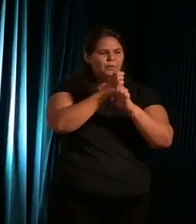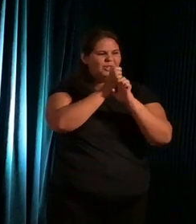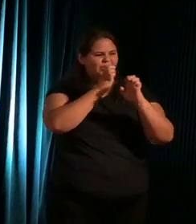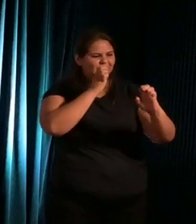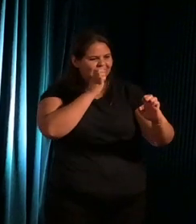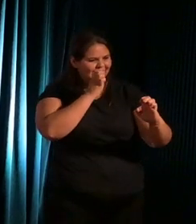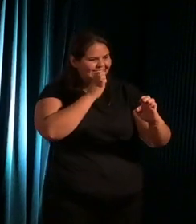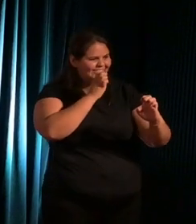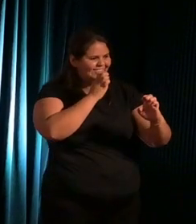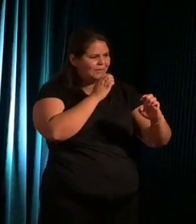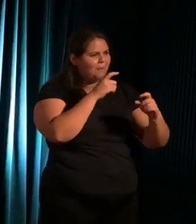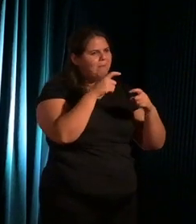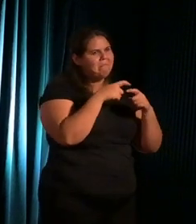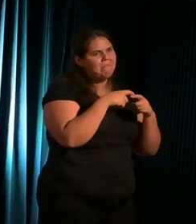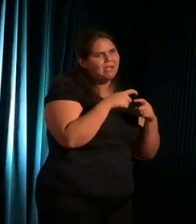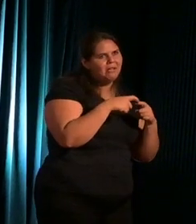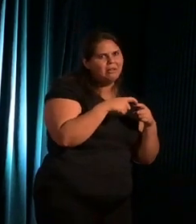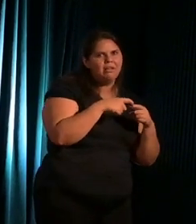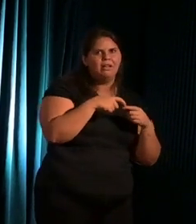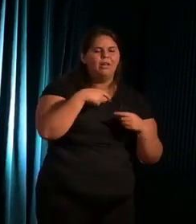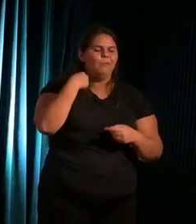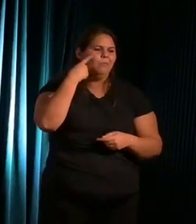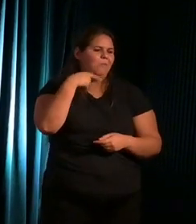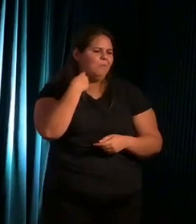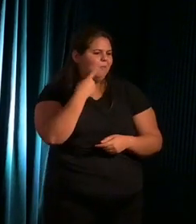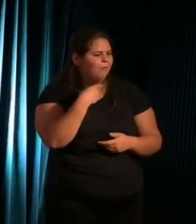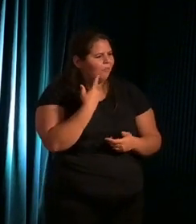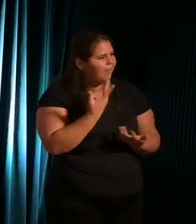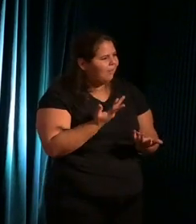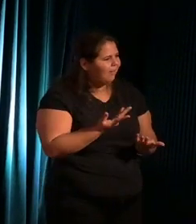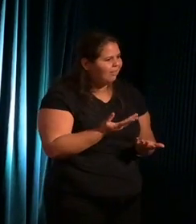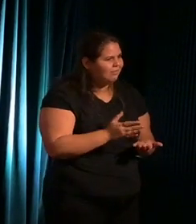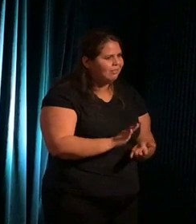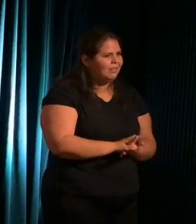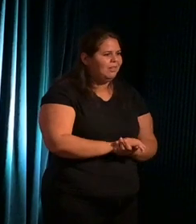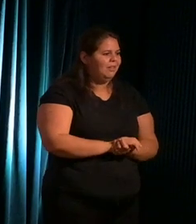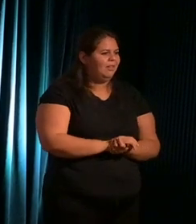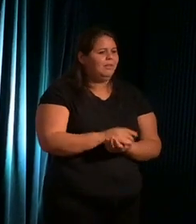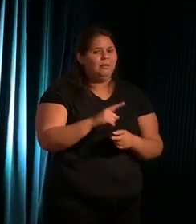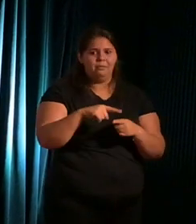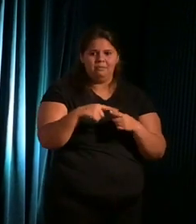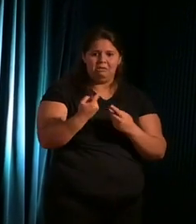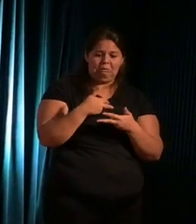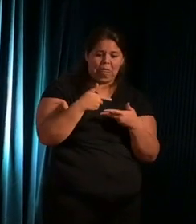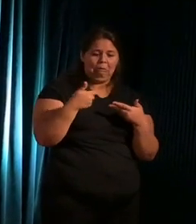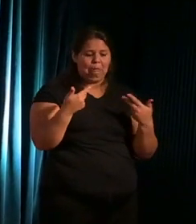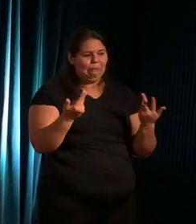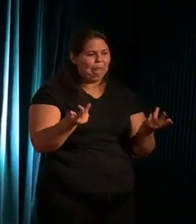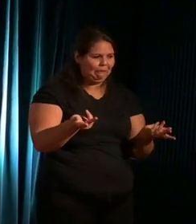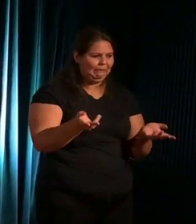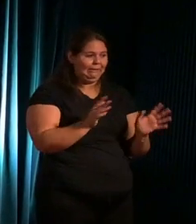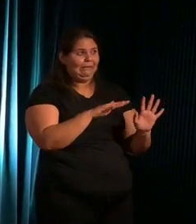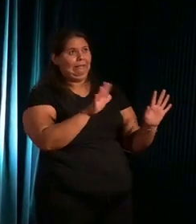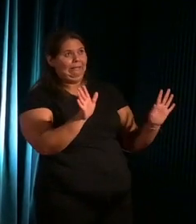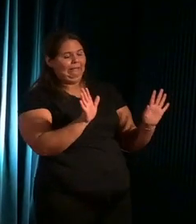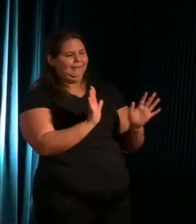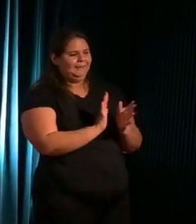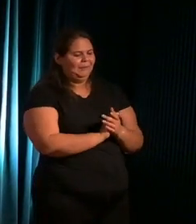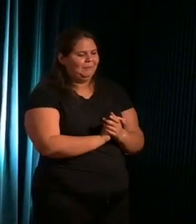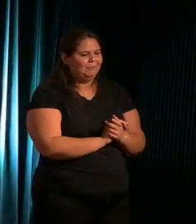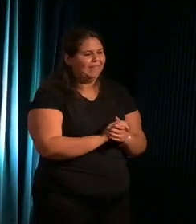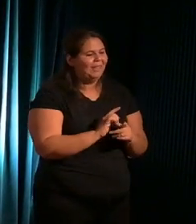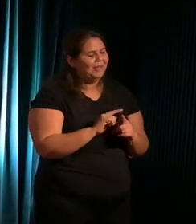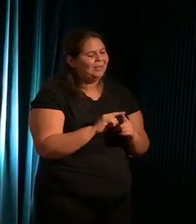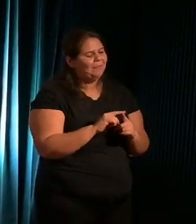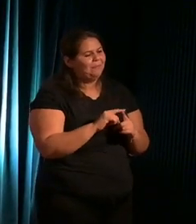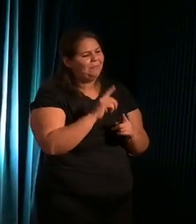engenheiro, médico, advogado, essas consagradas atividades,